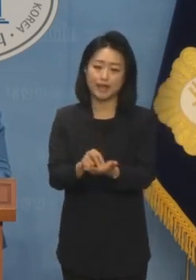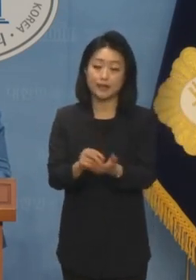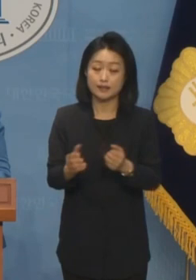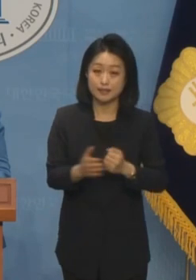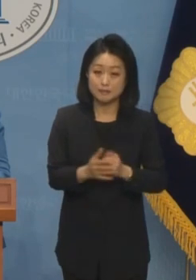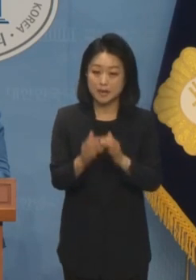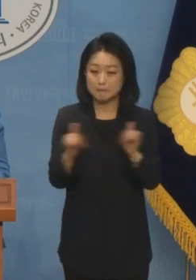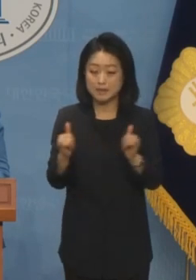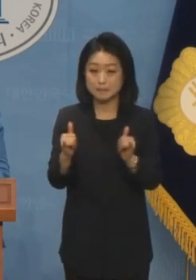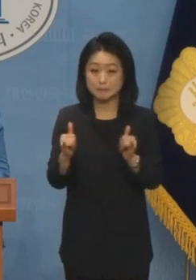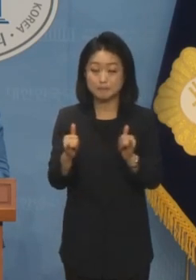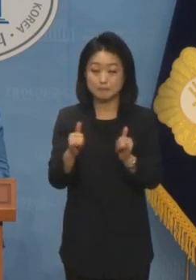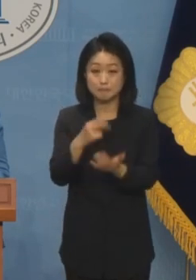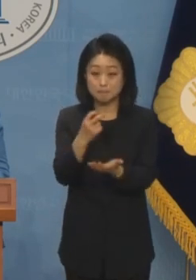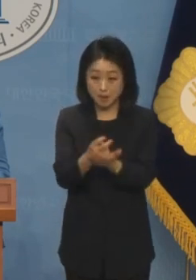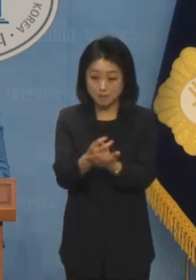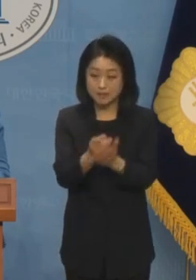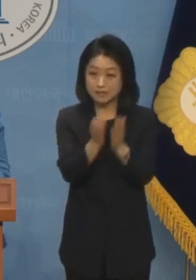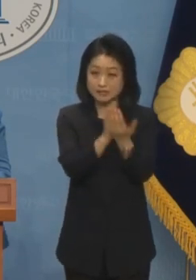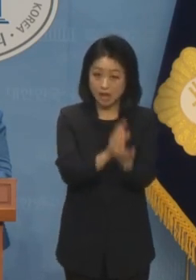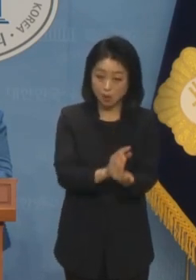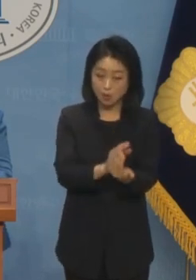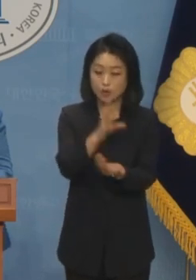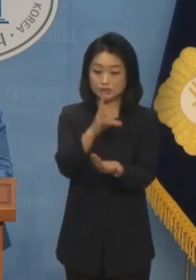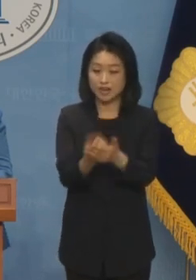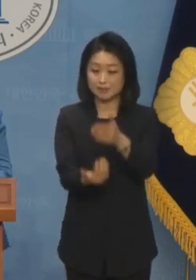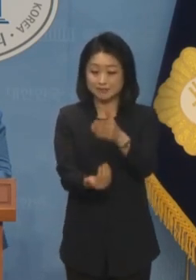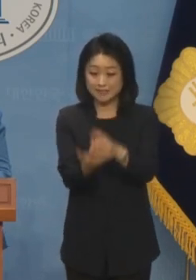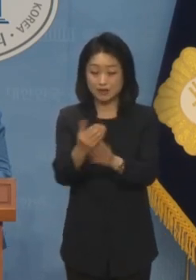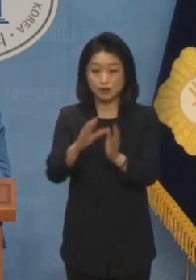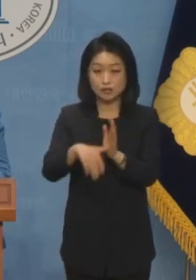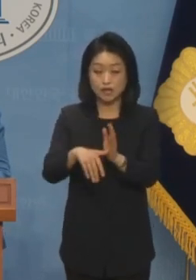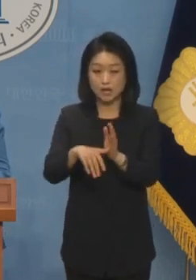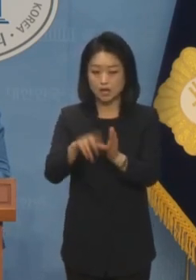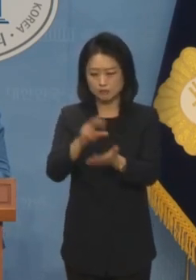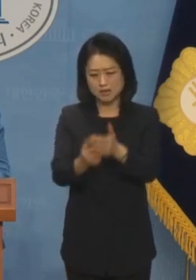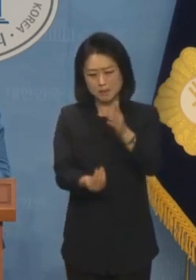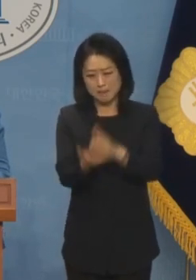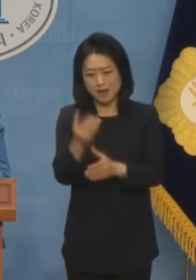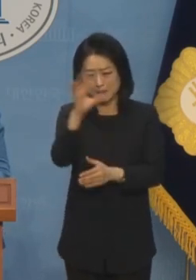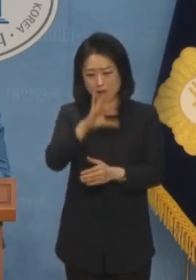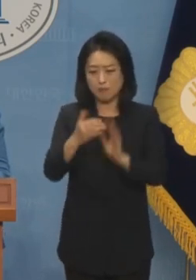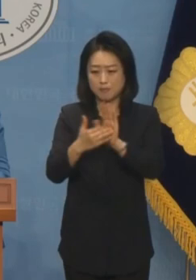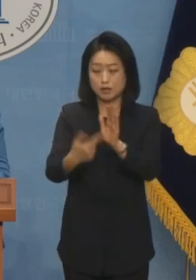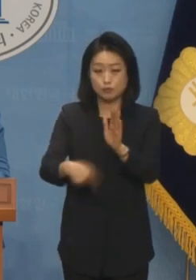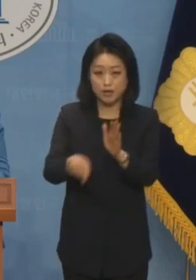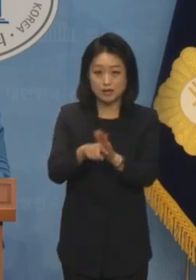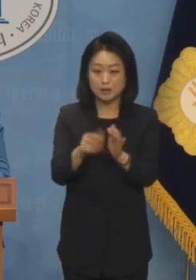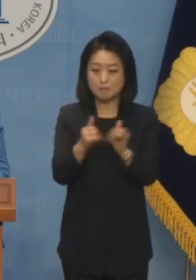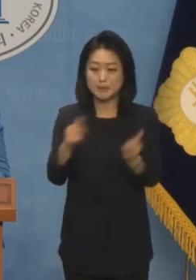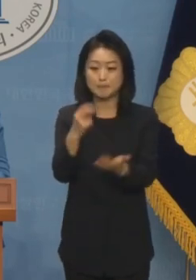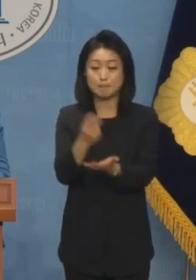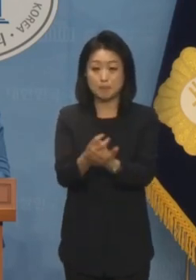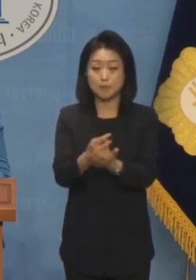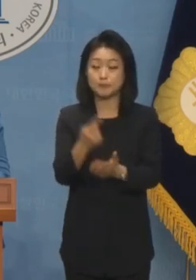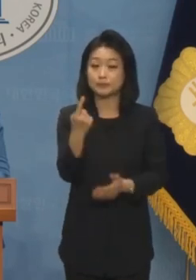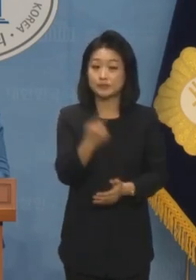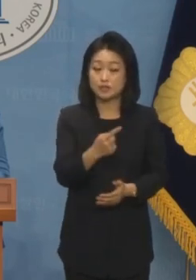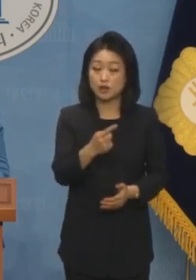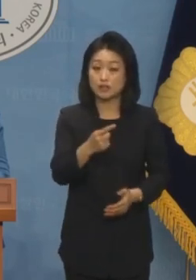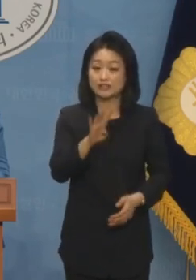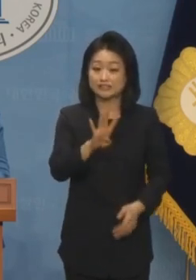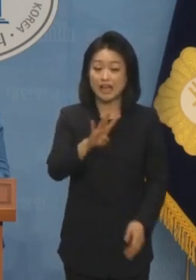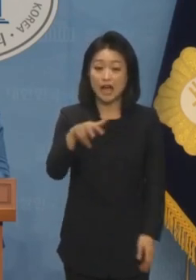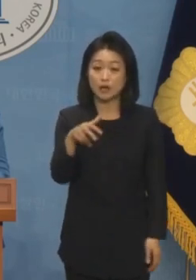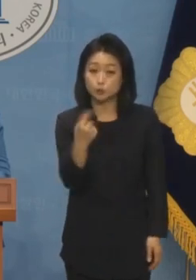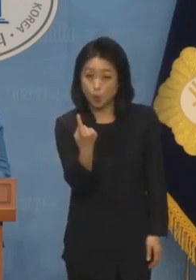제가 세월호, 천안함 사건 등의 그런 일이 없게 하기 위해서 민법